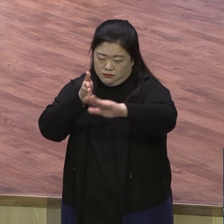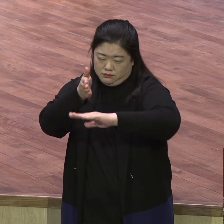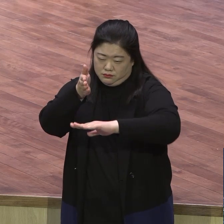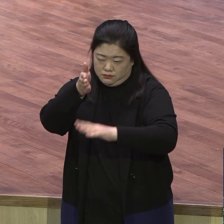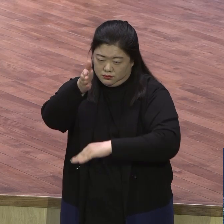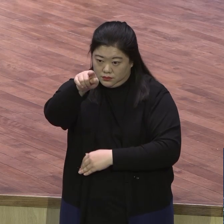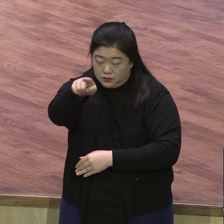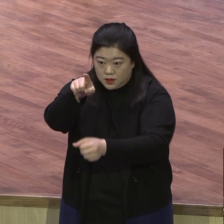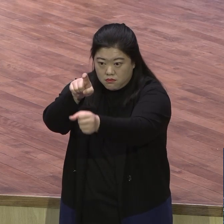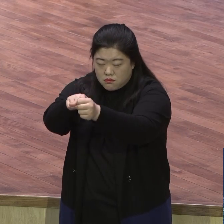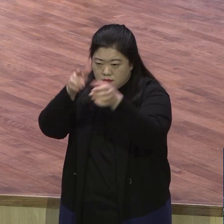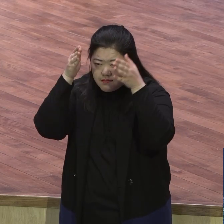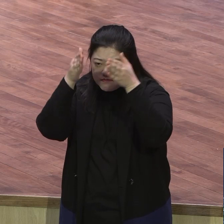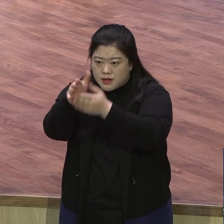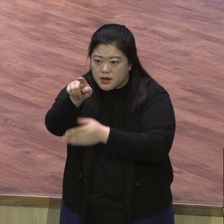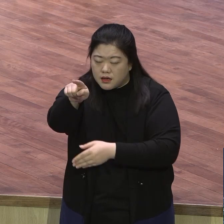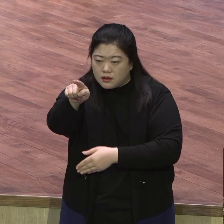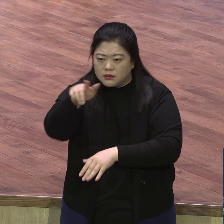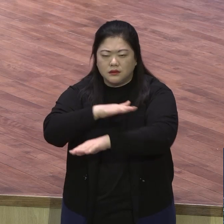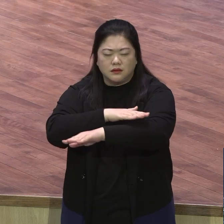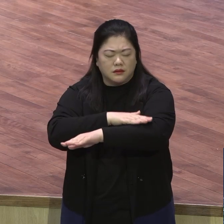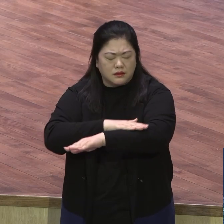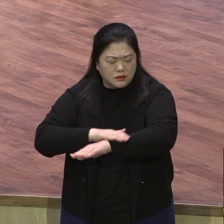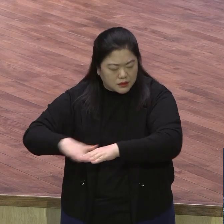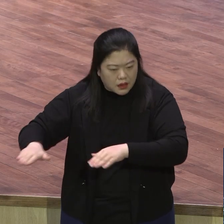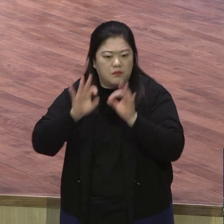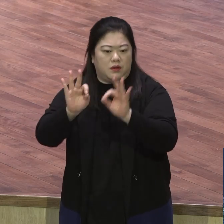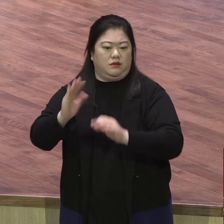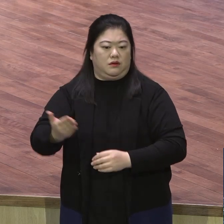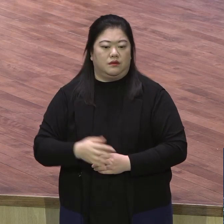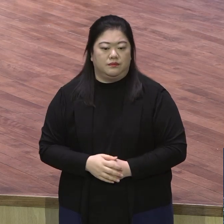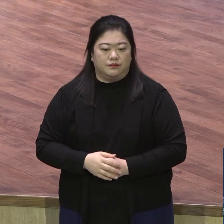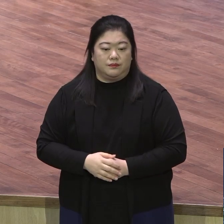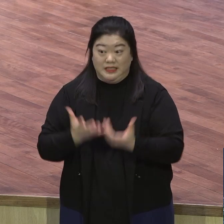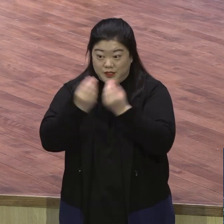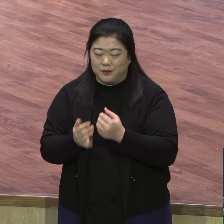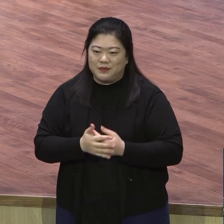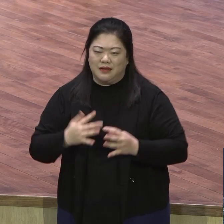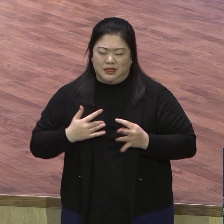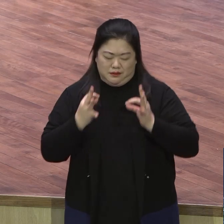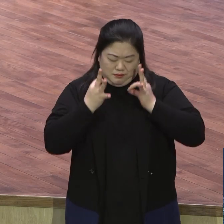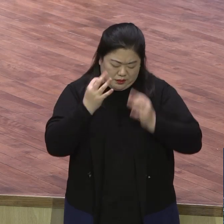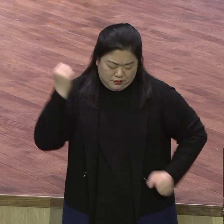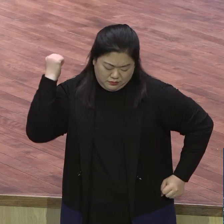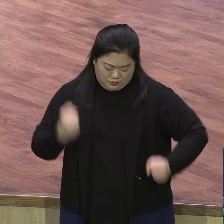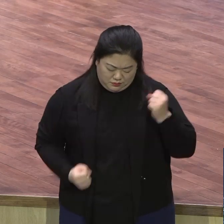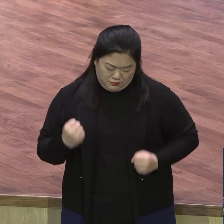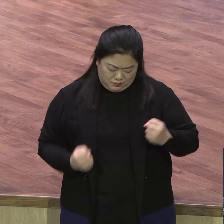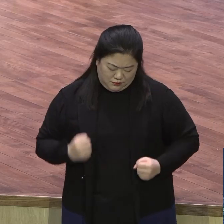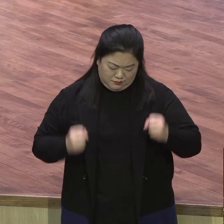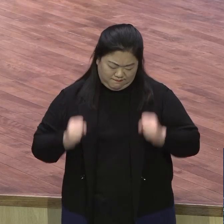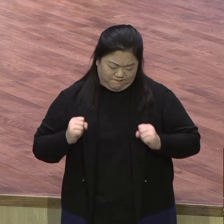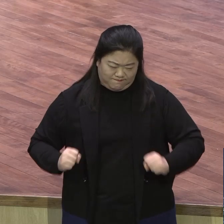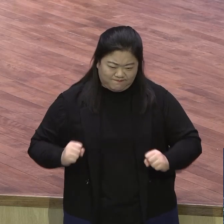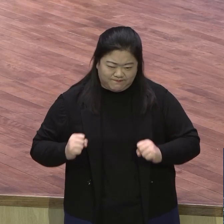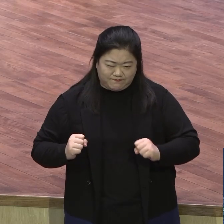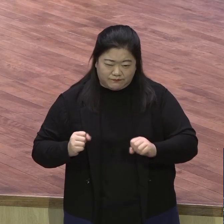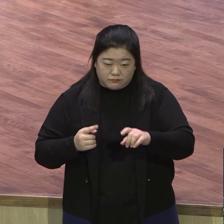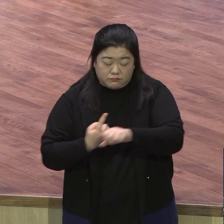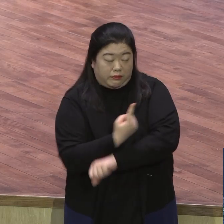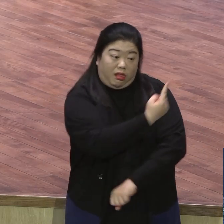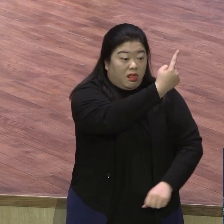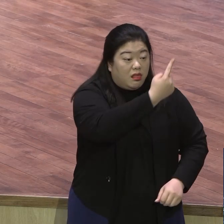정말 중요합니다. 방향. 아무리 열심히 달려도 엉뚱한 방향으로 달리면 어떻게